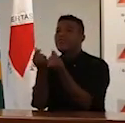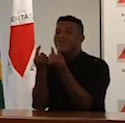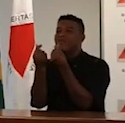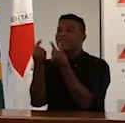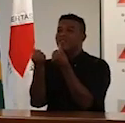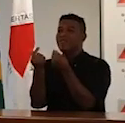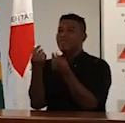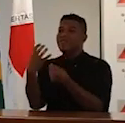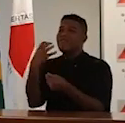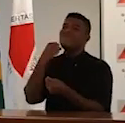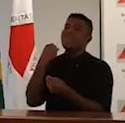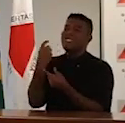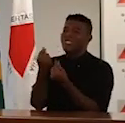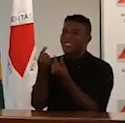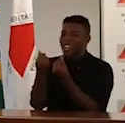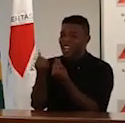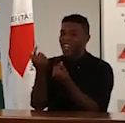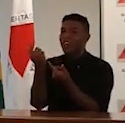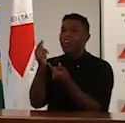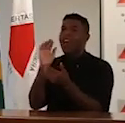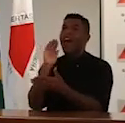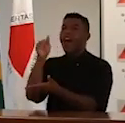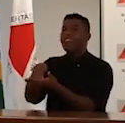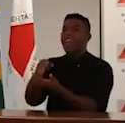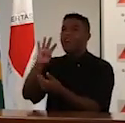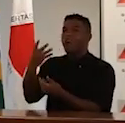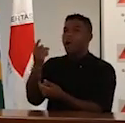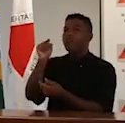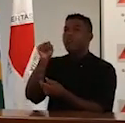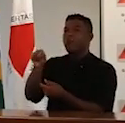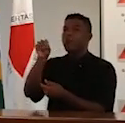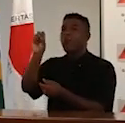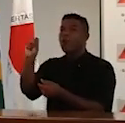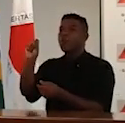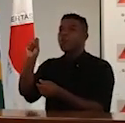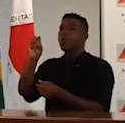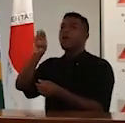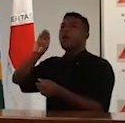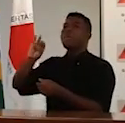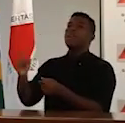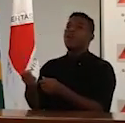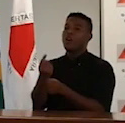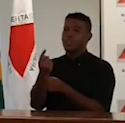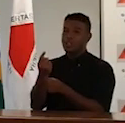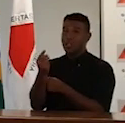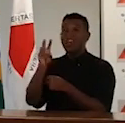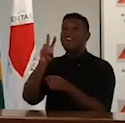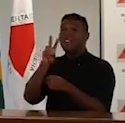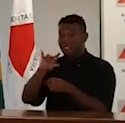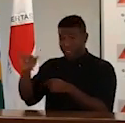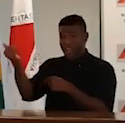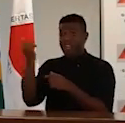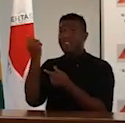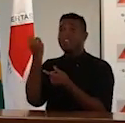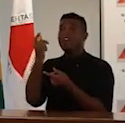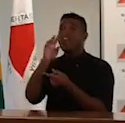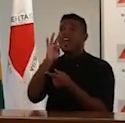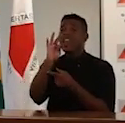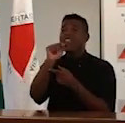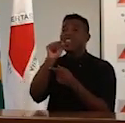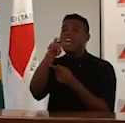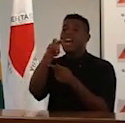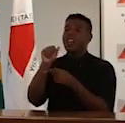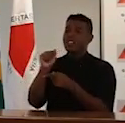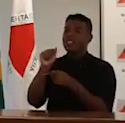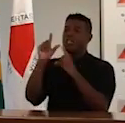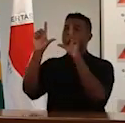econômicos e vamos oferecer capital de giro com taxas a partir de 0,83% ao mês,